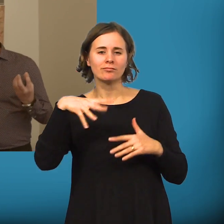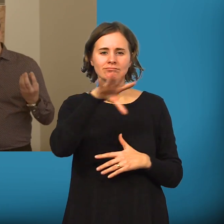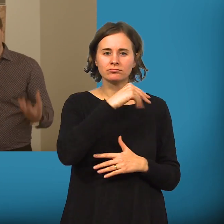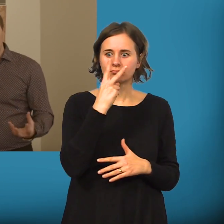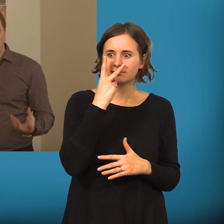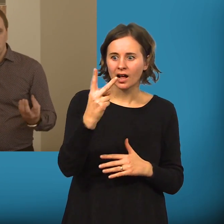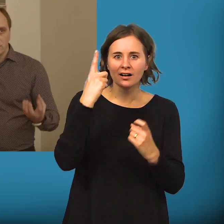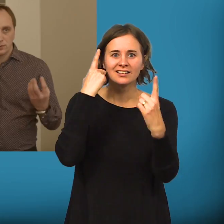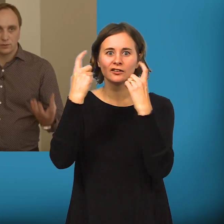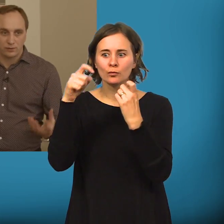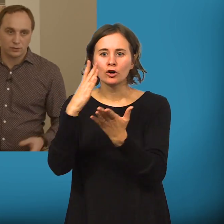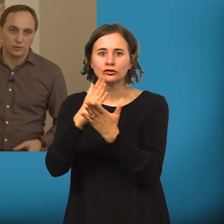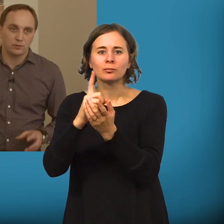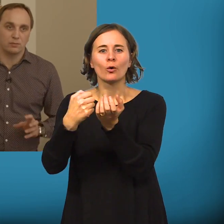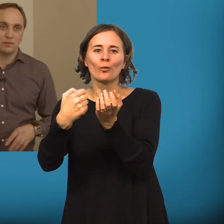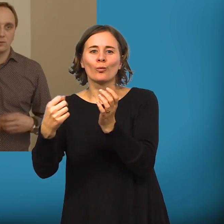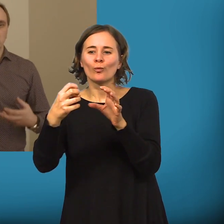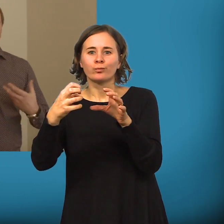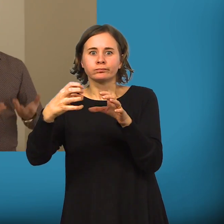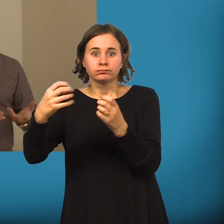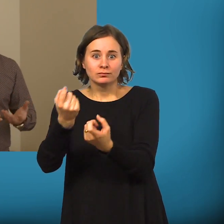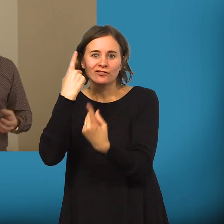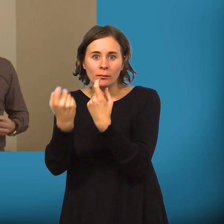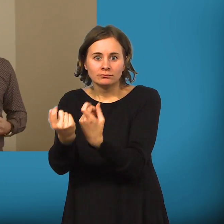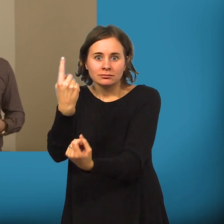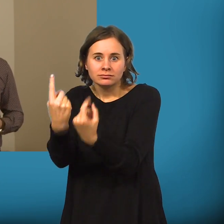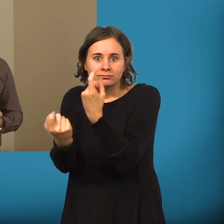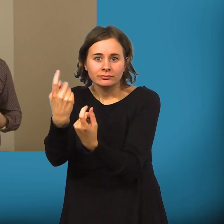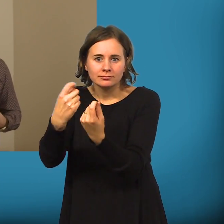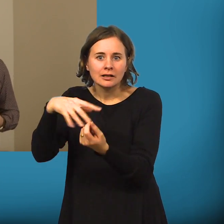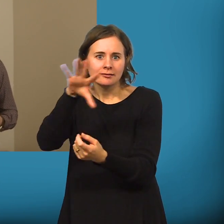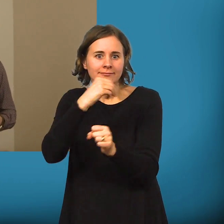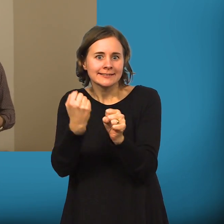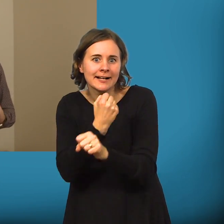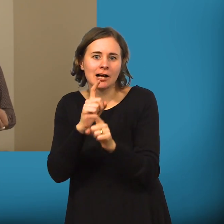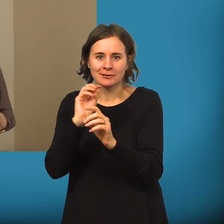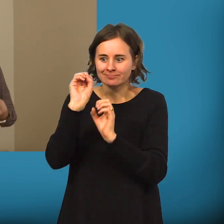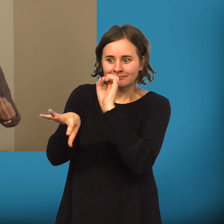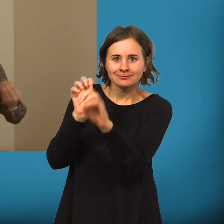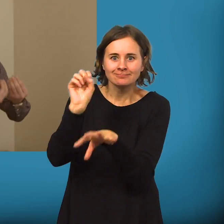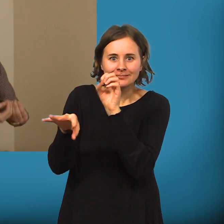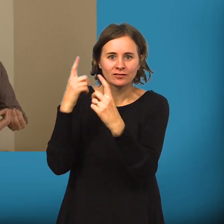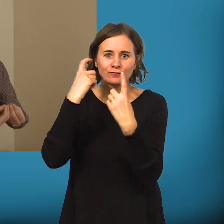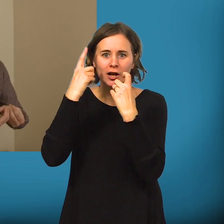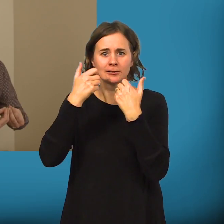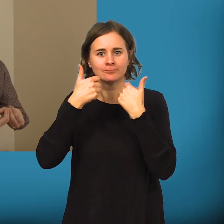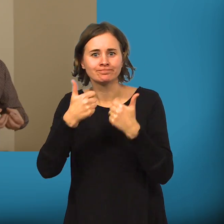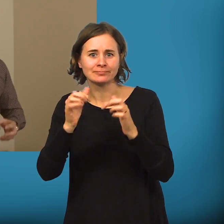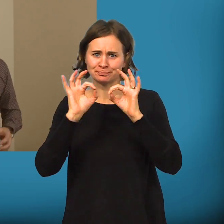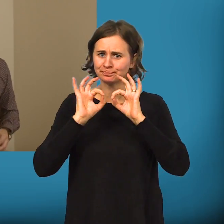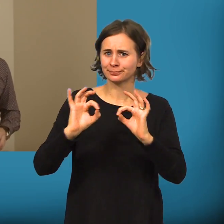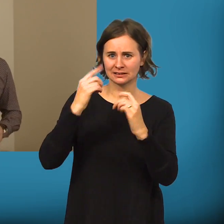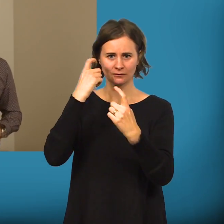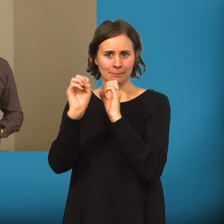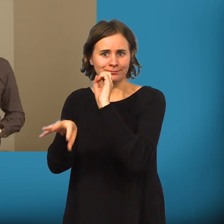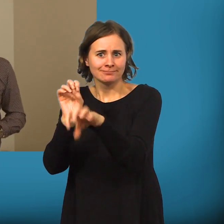kad formuojasi informacijos vakumas, mes jį turime ir užpildyti. Ir pasistengti užpildyti jį patikimą, tinkamą informaciją.